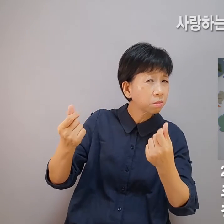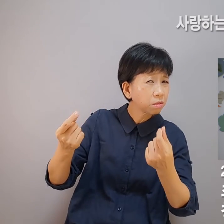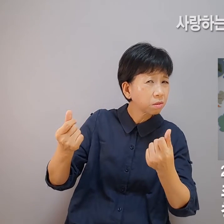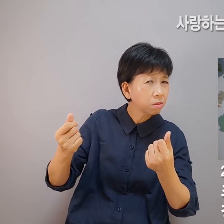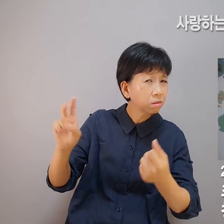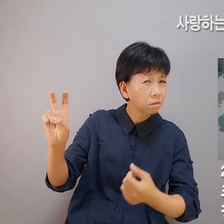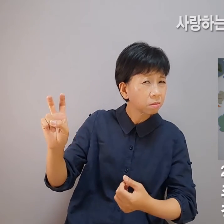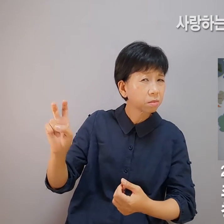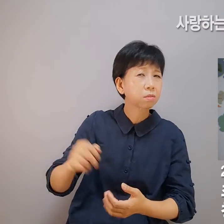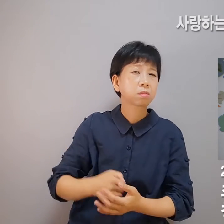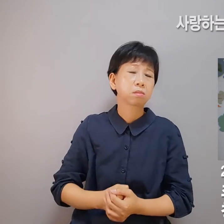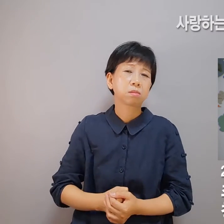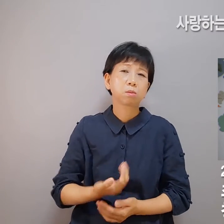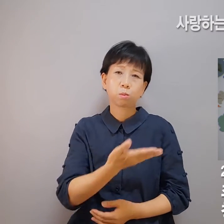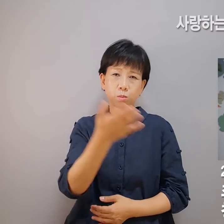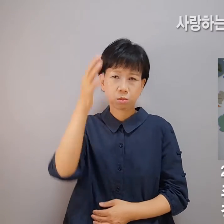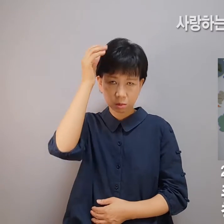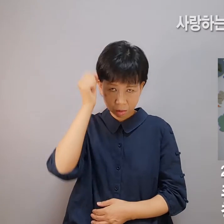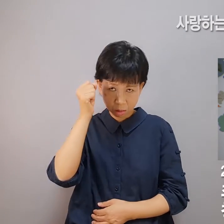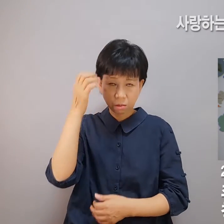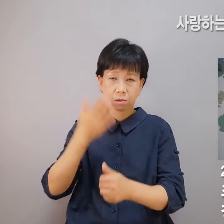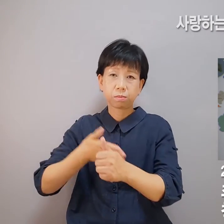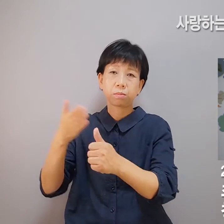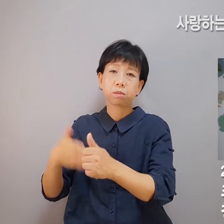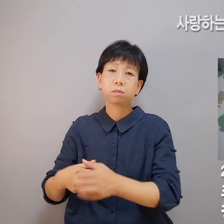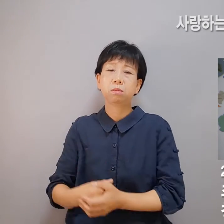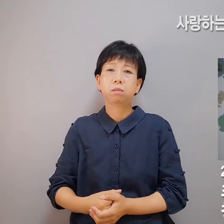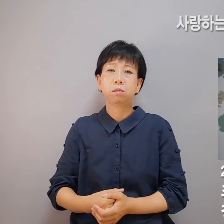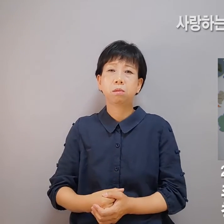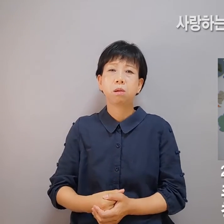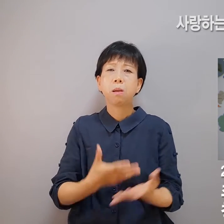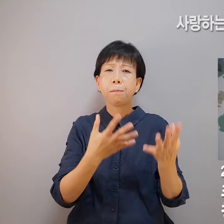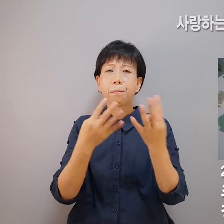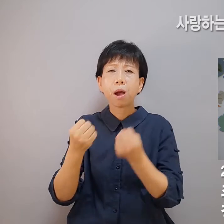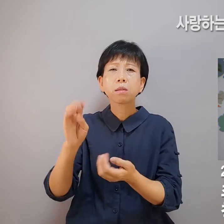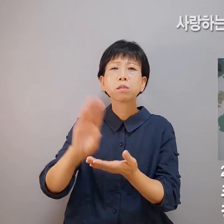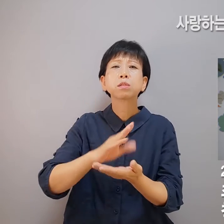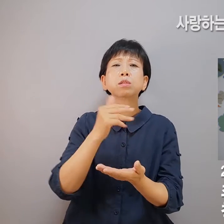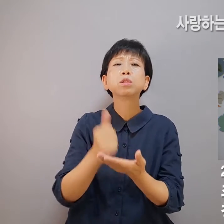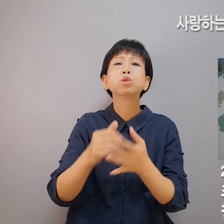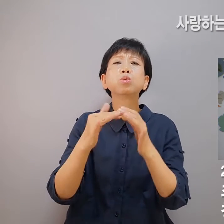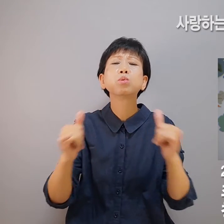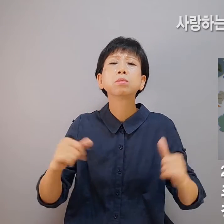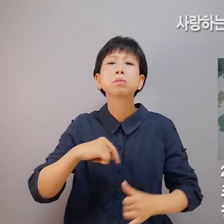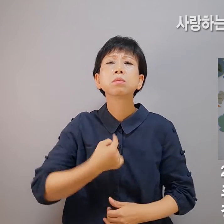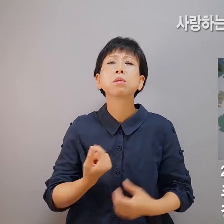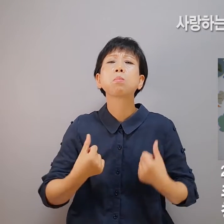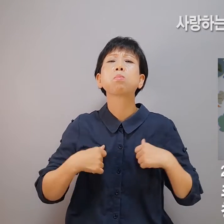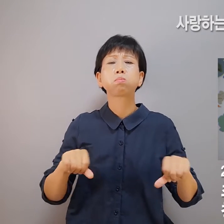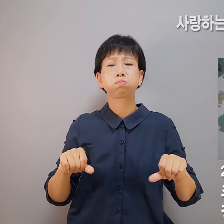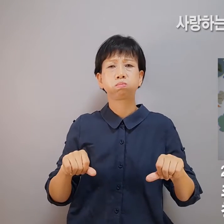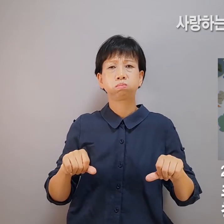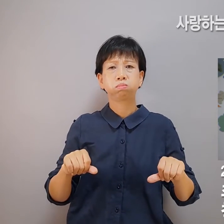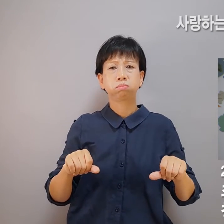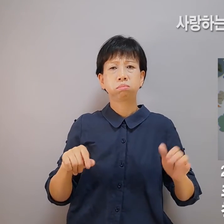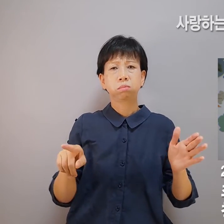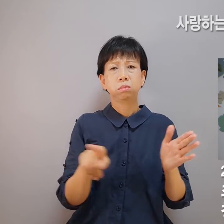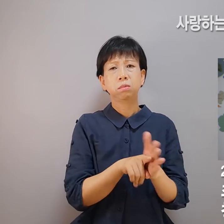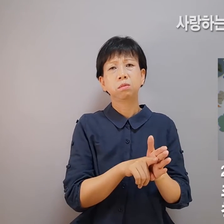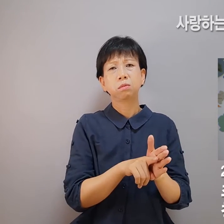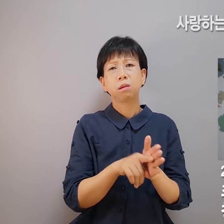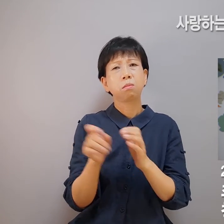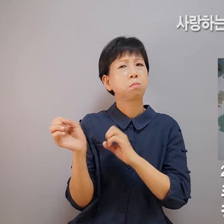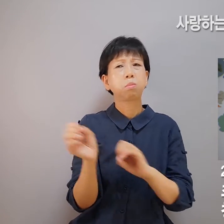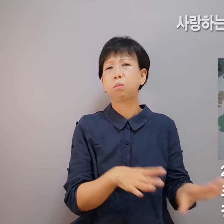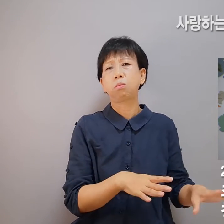여러분 염두에 두셔야 됩니다. 오늘날 너무 많은 그리스도인들이요 자포자기하면서 신앙을 버리고